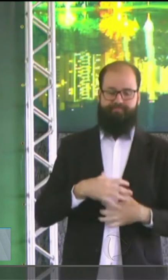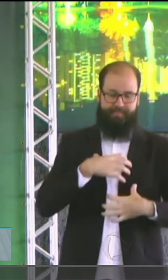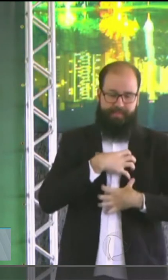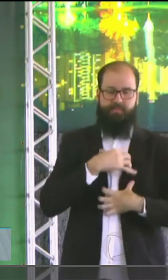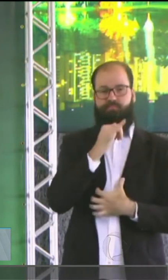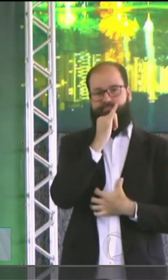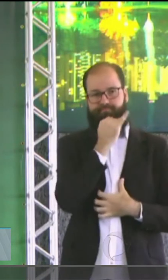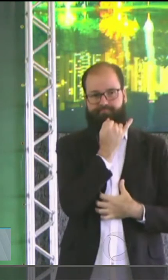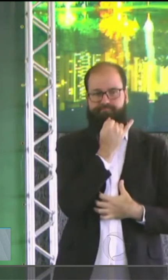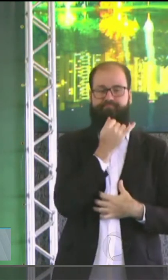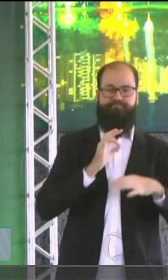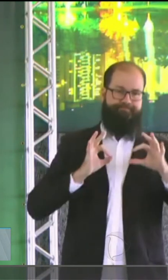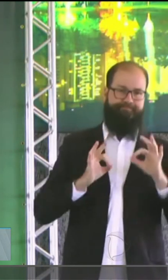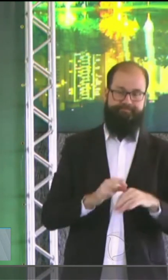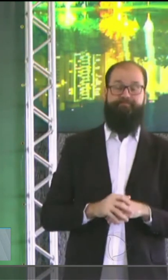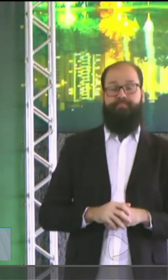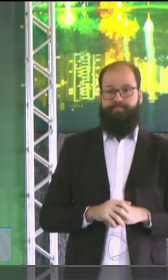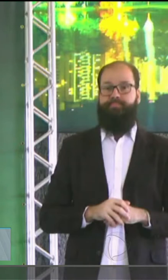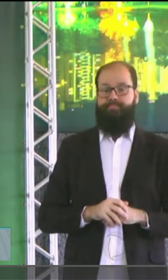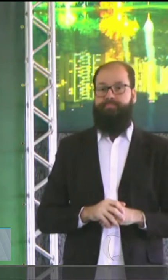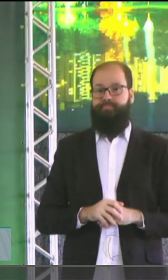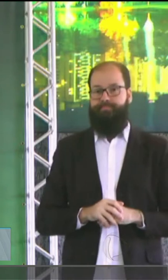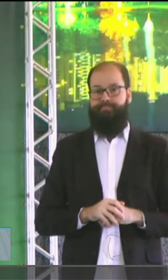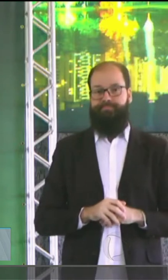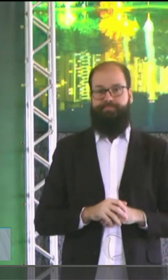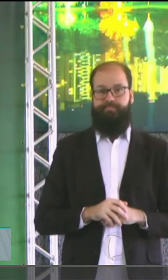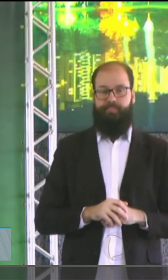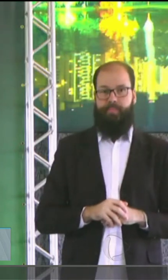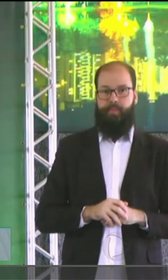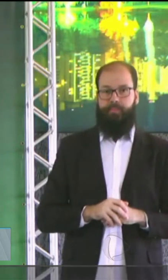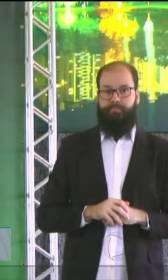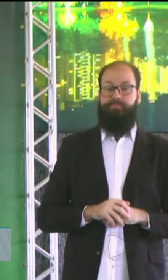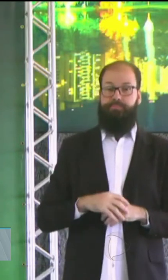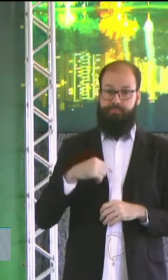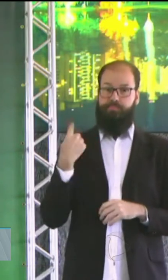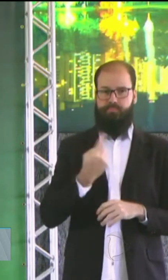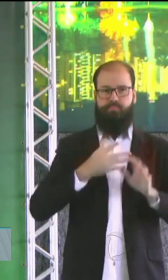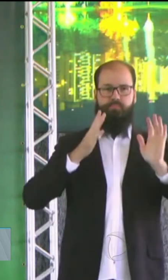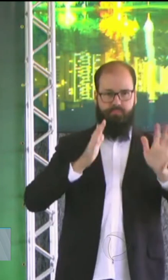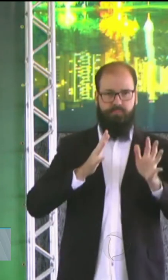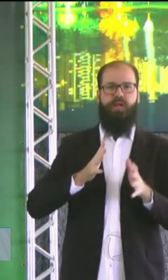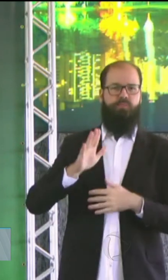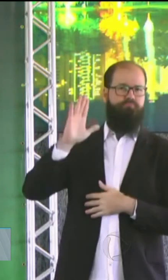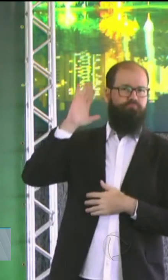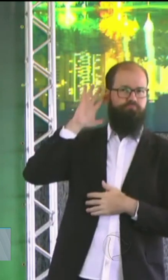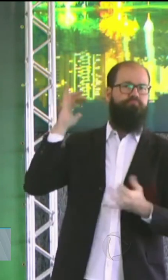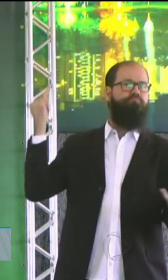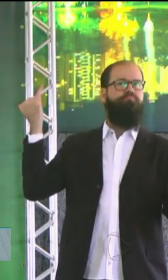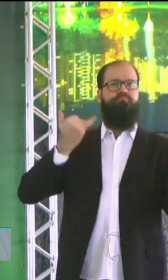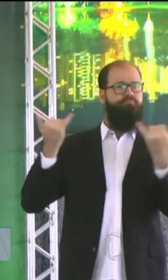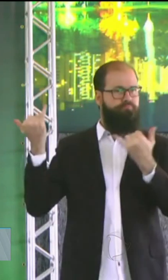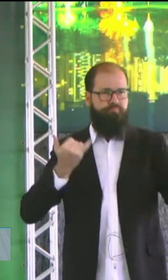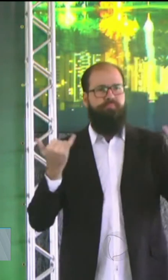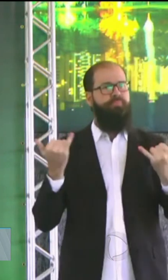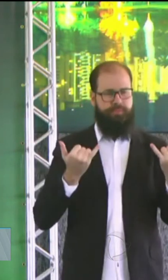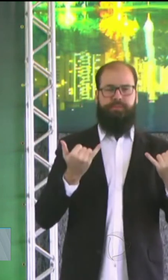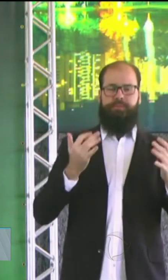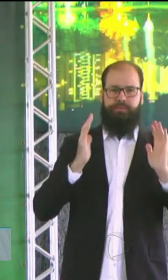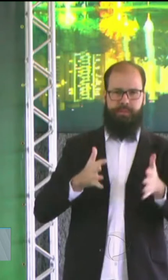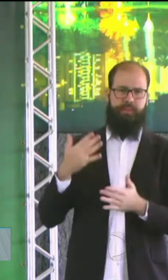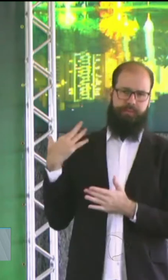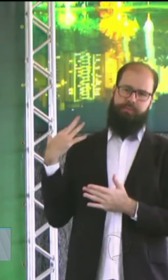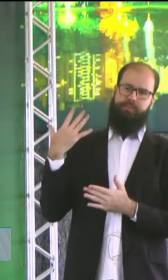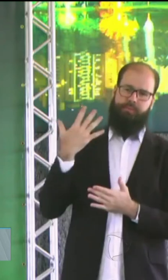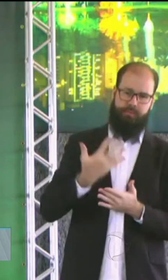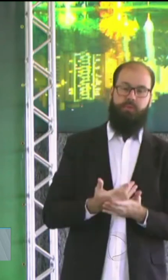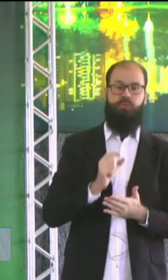muito. Mas isso, como nós temos ouvido falar bastante nos últimos dias, e temos dito também